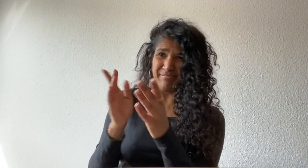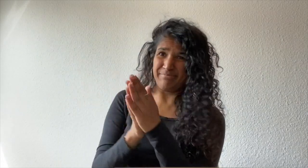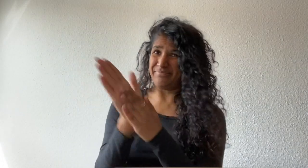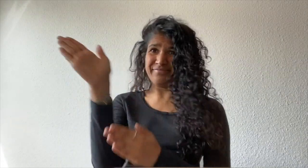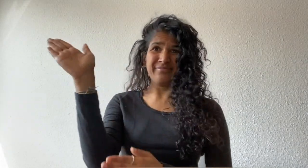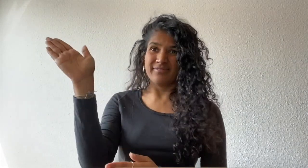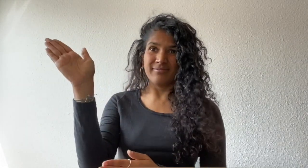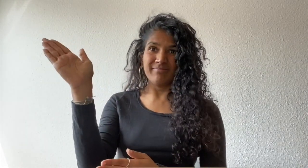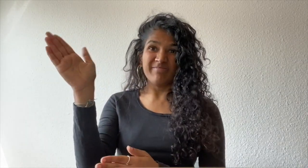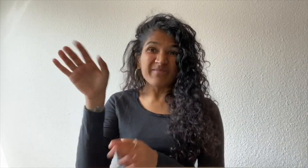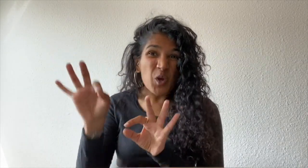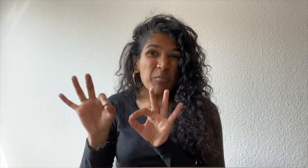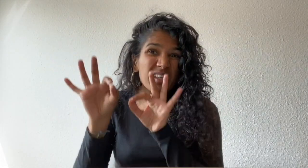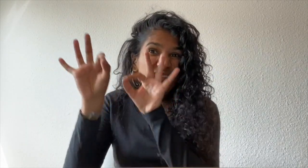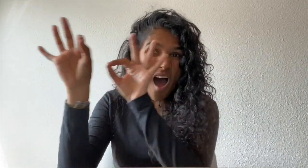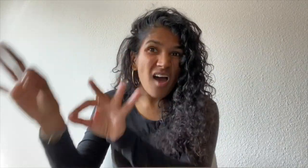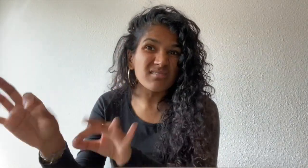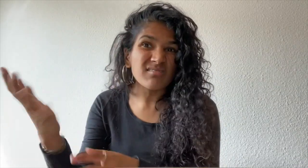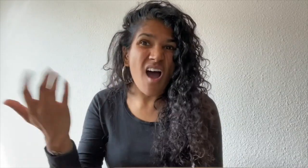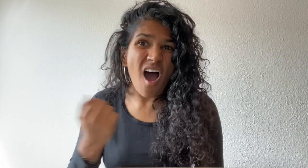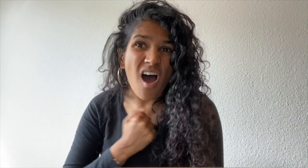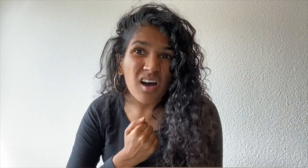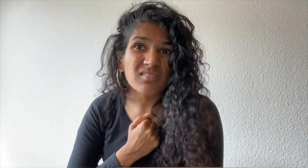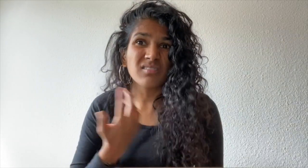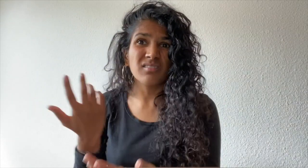Folge als anders gesehen.